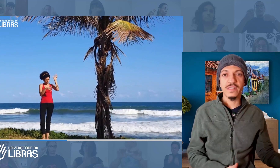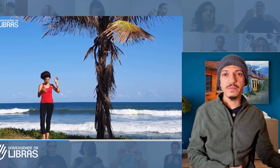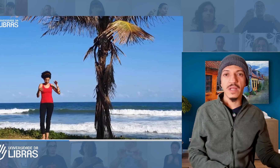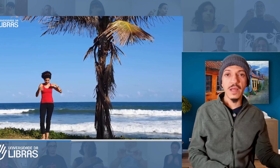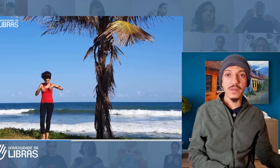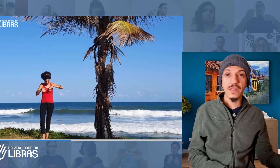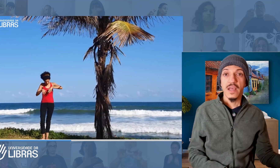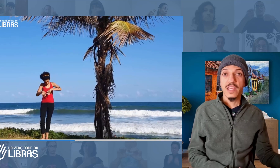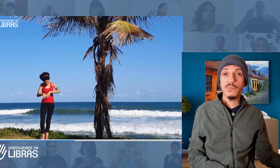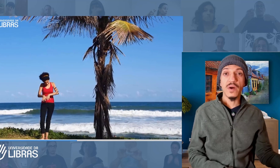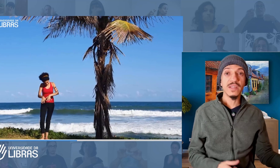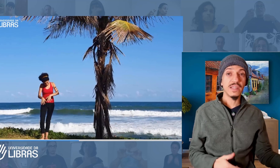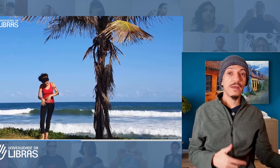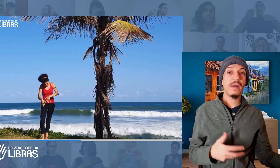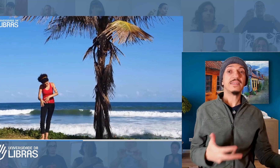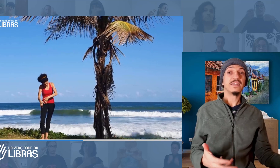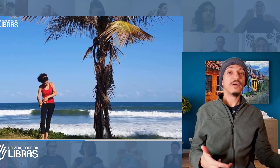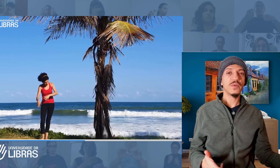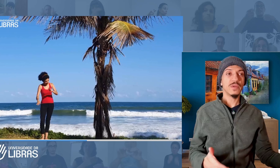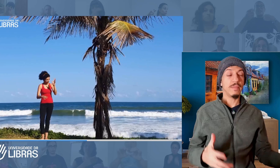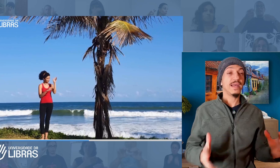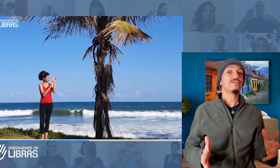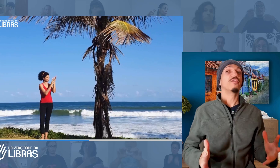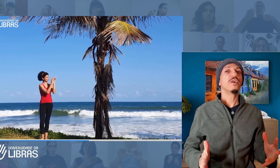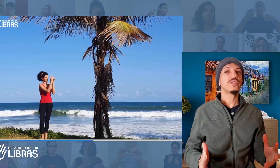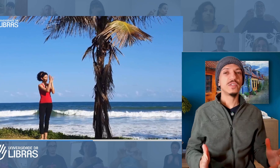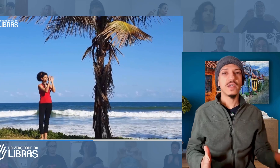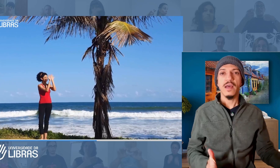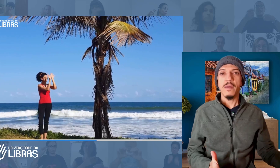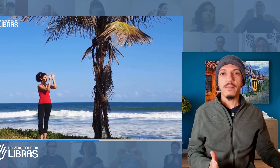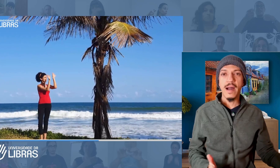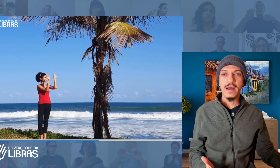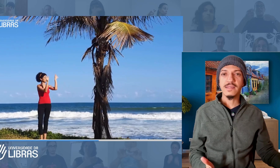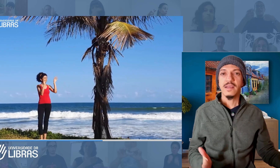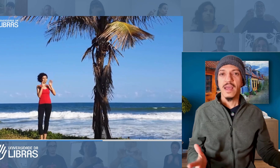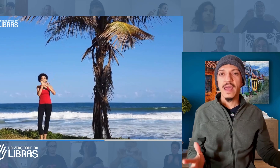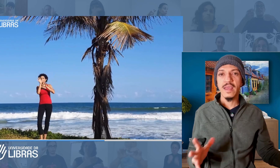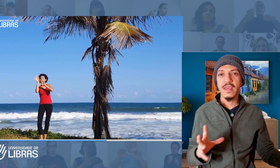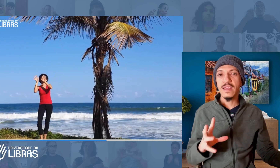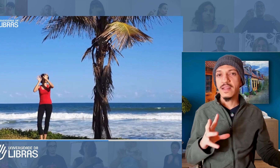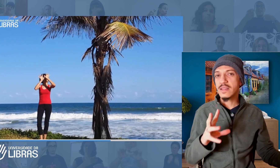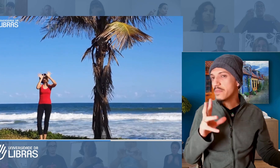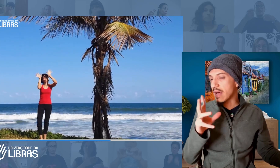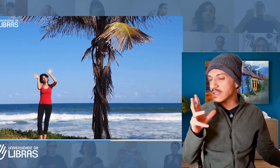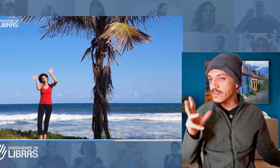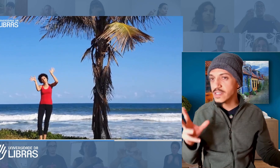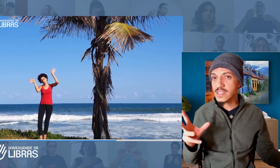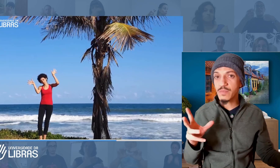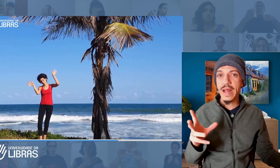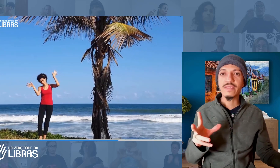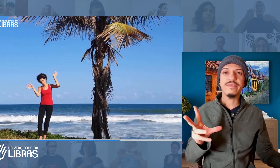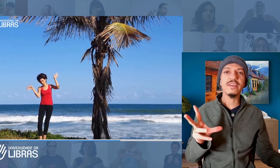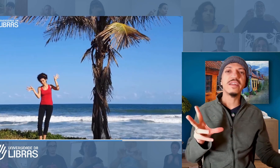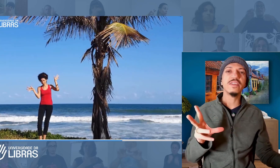em Libras, que podem ser mais amplos, mais fortes, mas em que determinadas vezes as mulheres vão fazer isso de forma